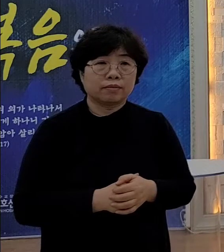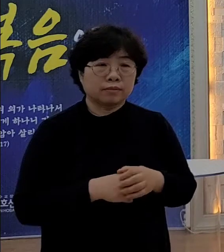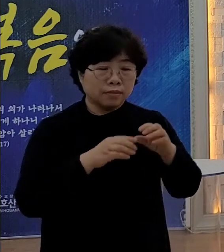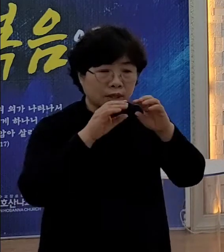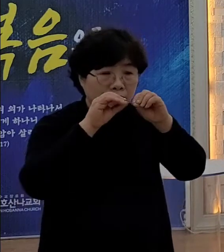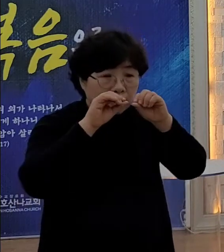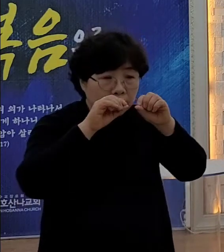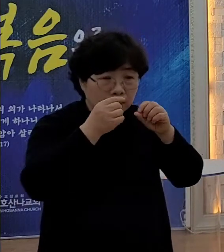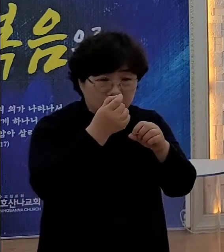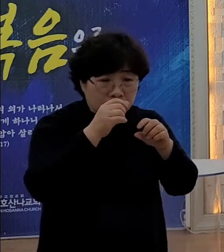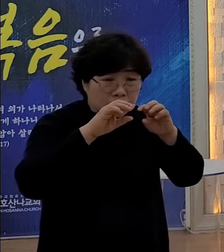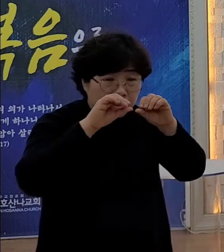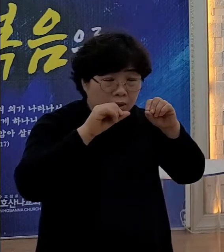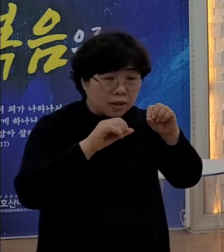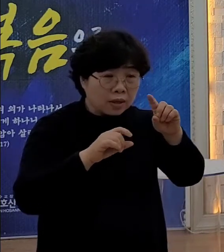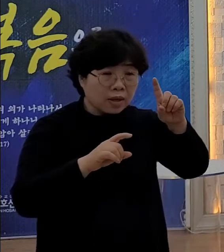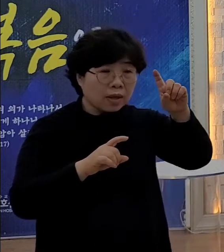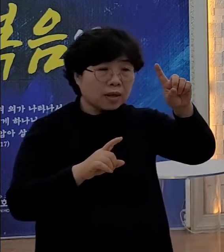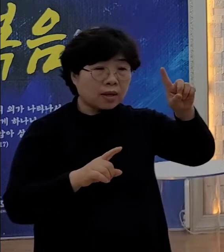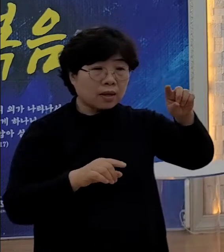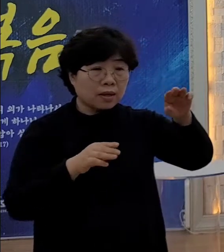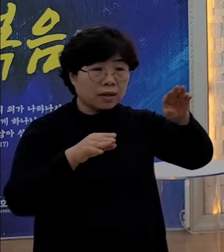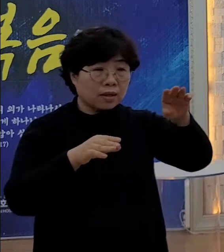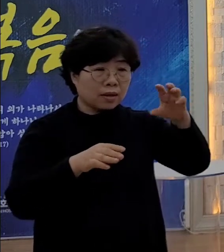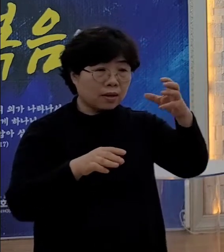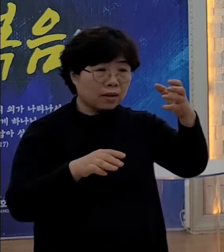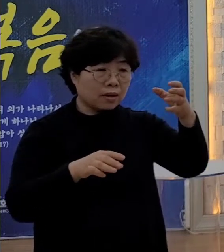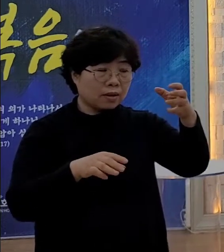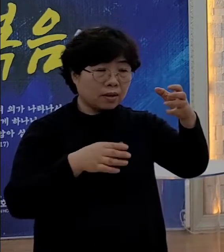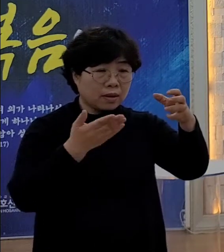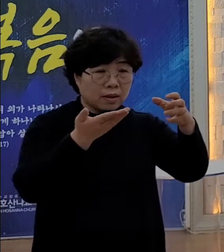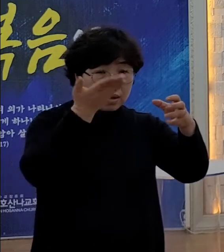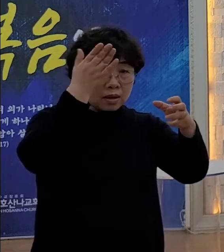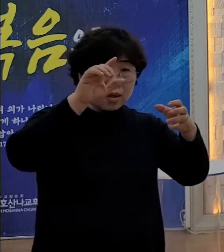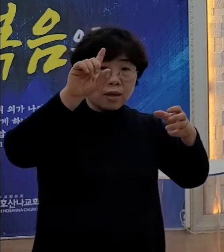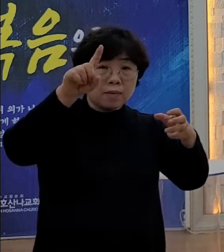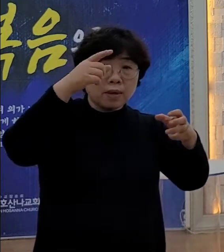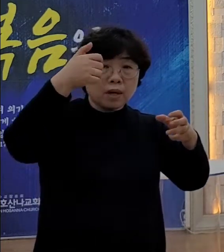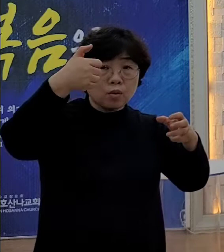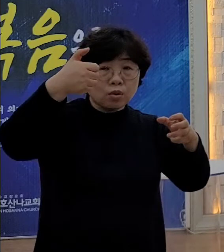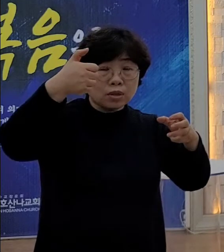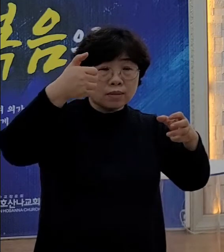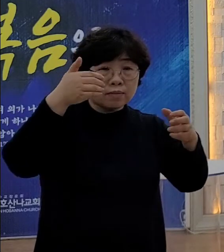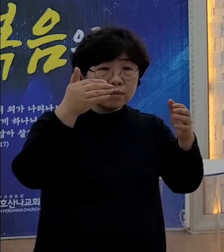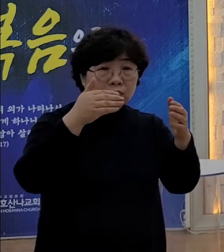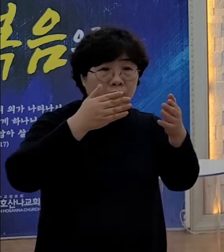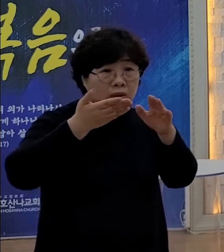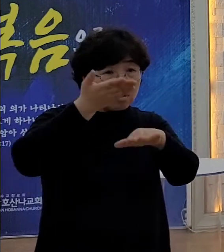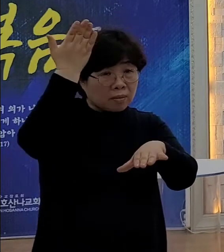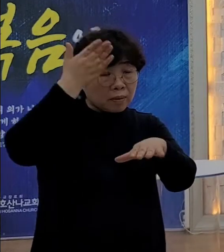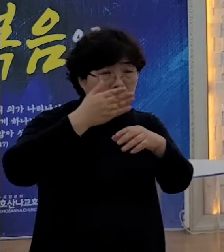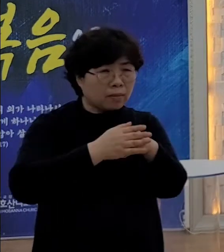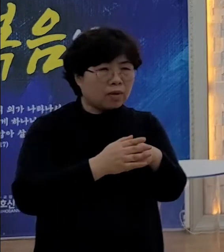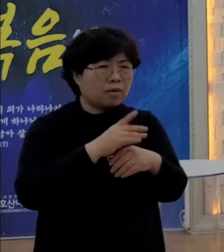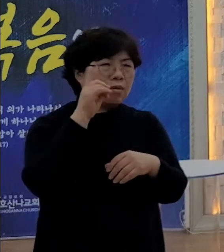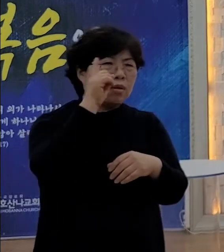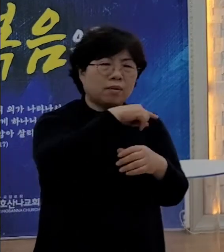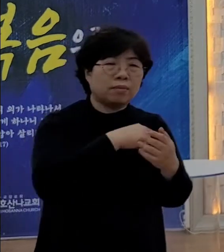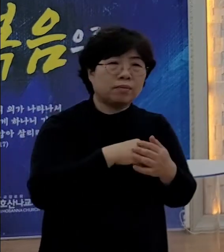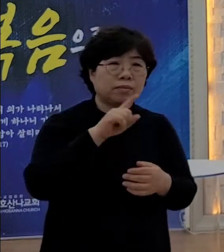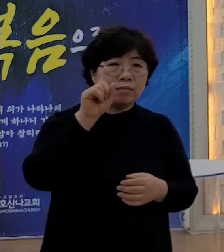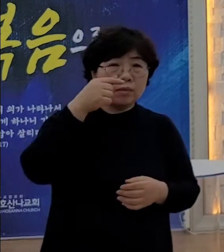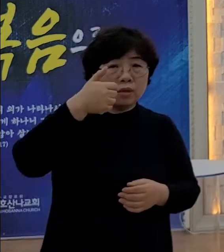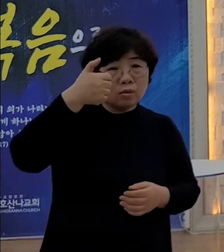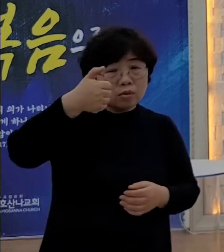150을 넘어가잖아요. 80에서 150 사이가 나쁨인데 그 나쁨을 넘어서